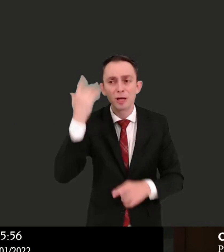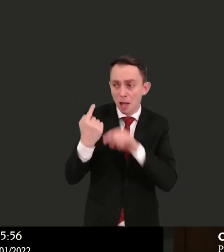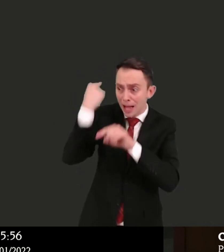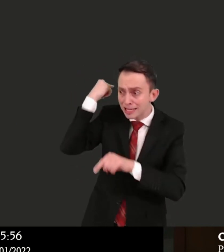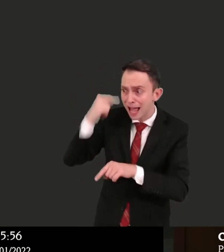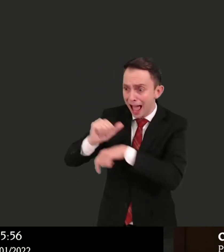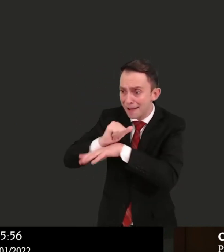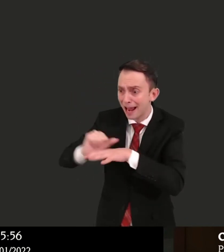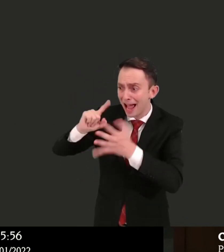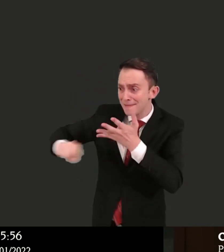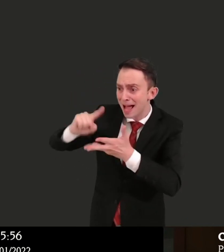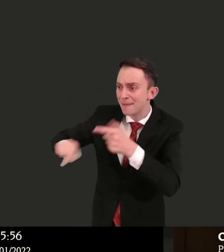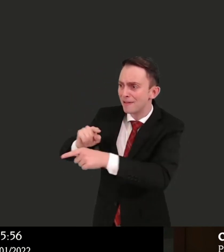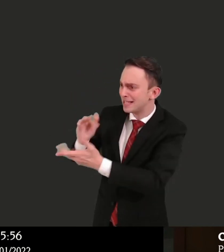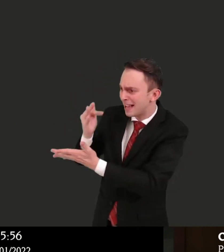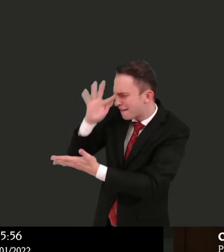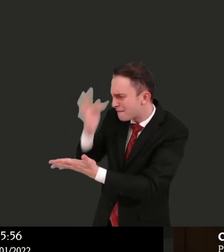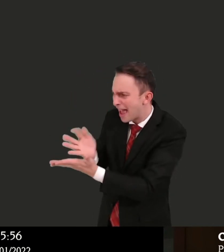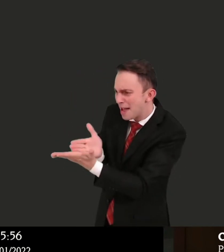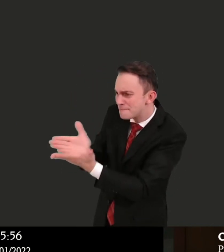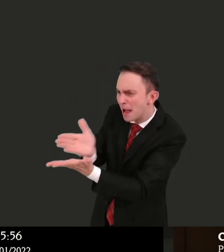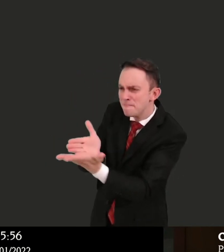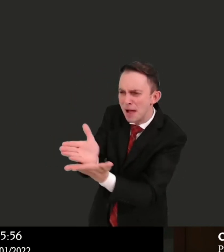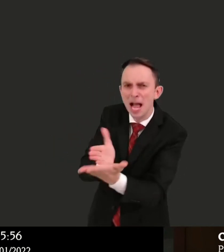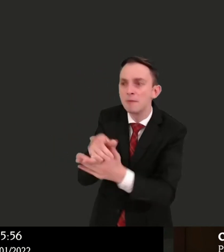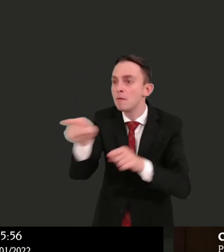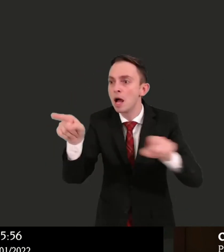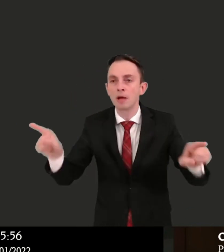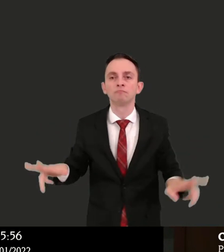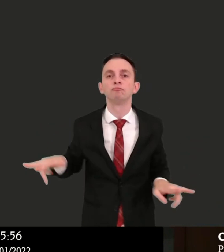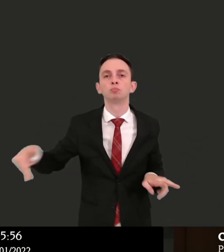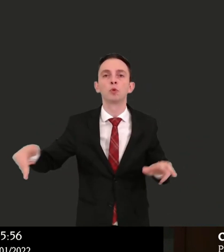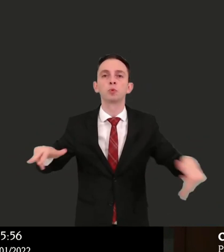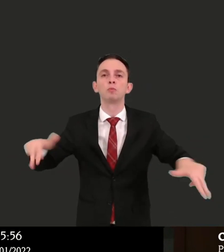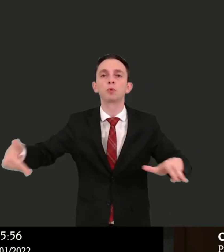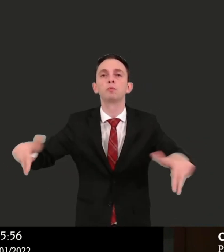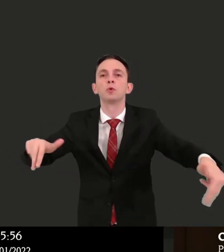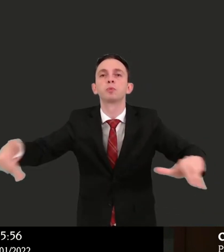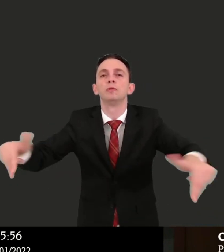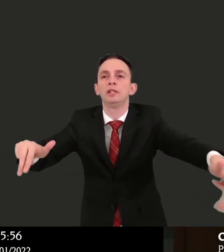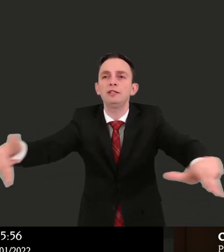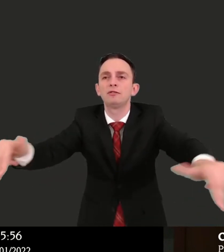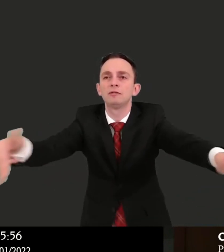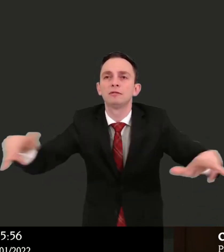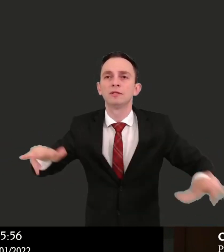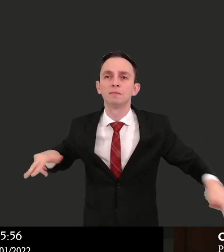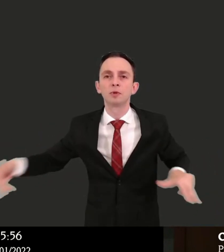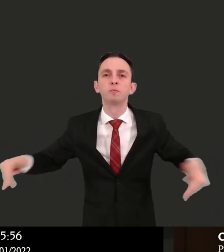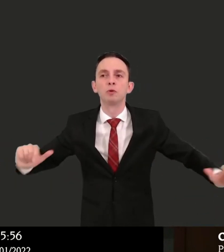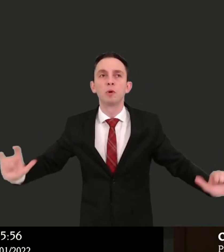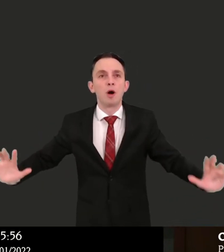você venceu, mulher, você venceu, homem. Tome a porção do teu Senhor, entra no